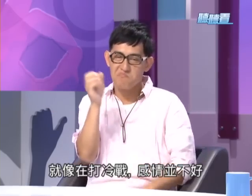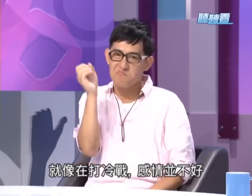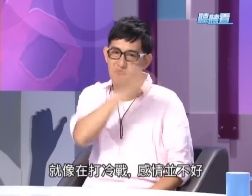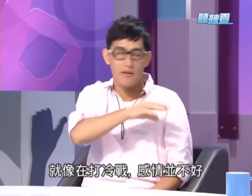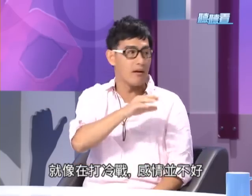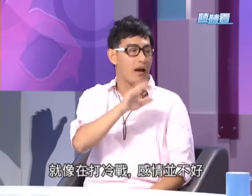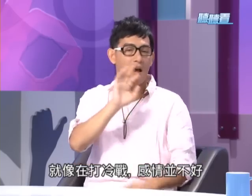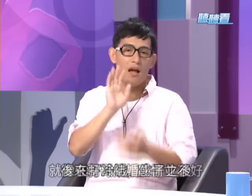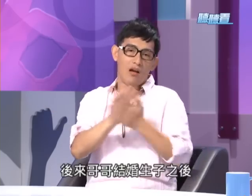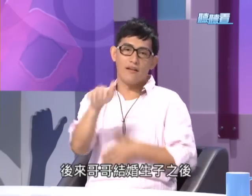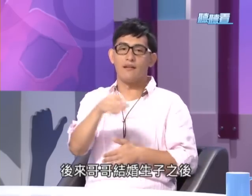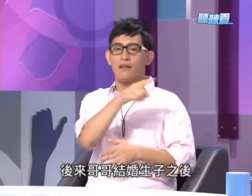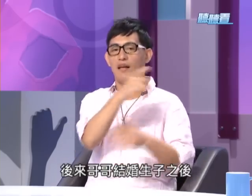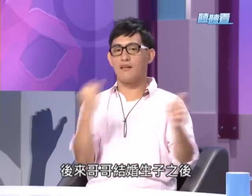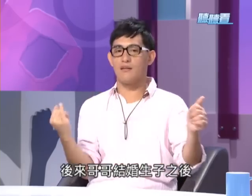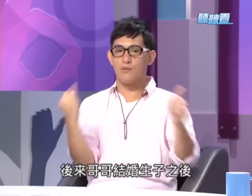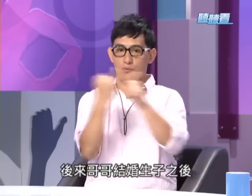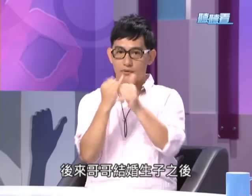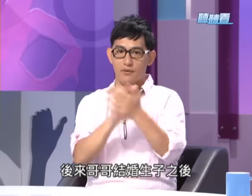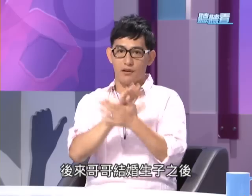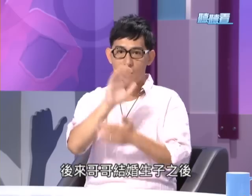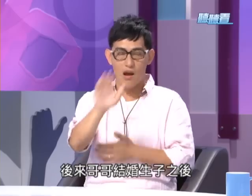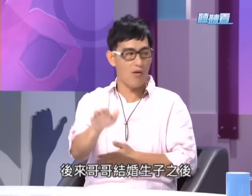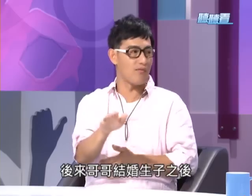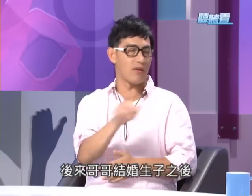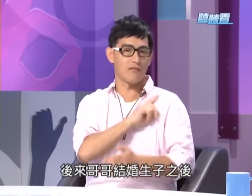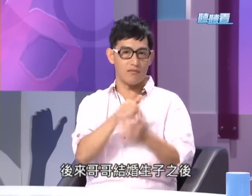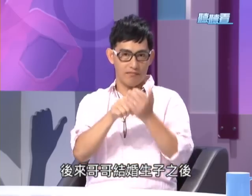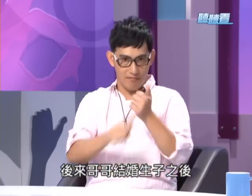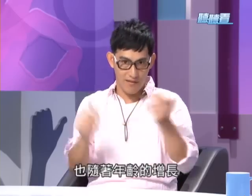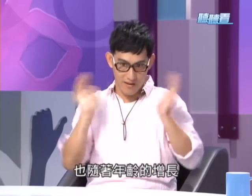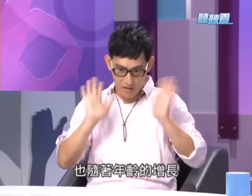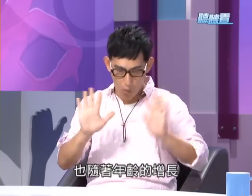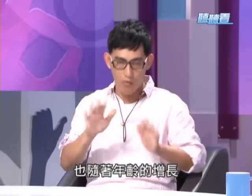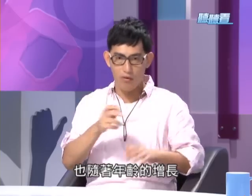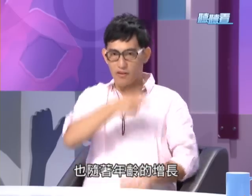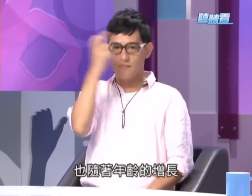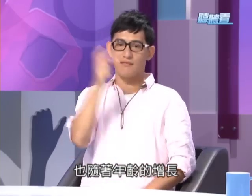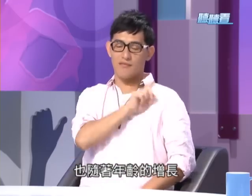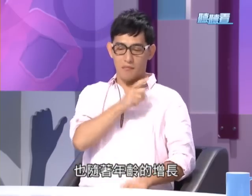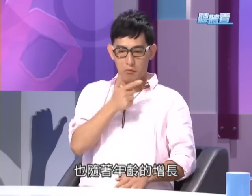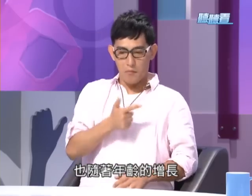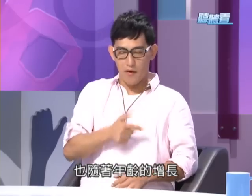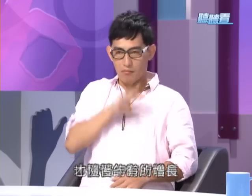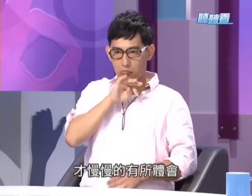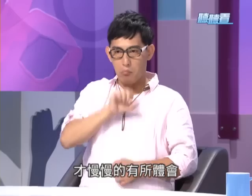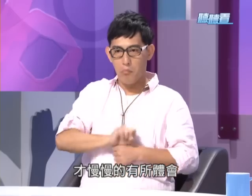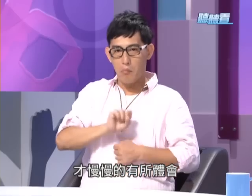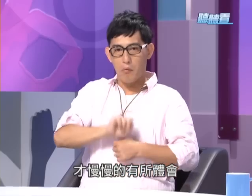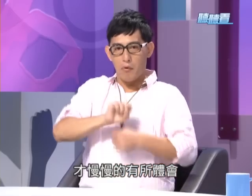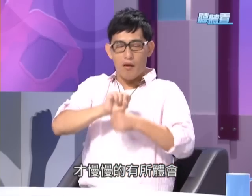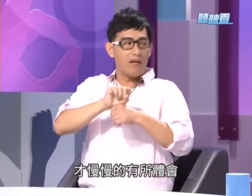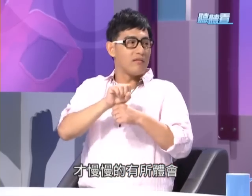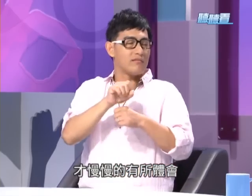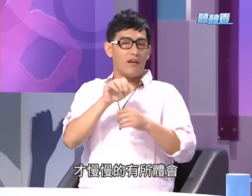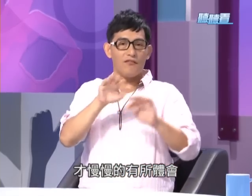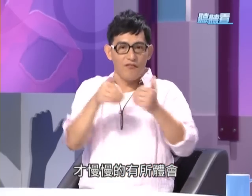好。后来哥哥结婚生子之后呢，也随着年龄的增长，才慢慢的有所体